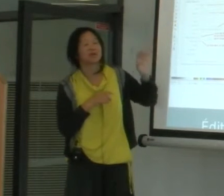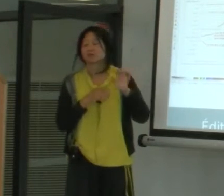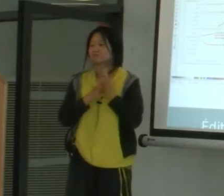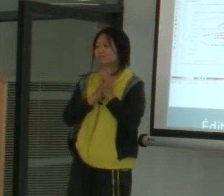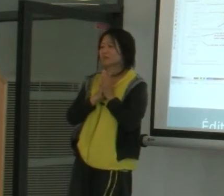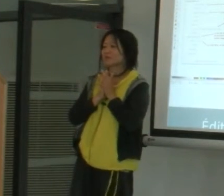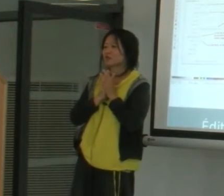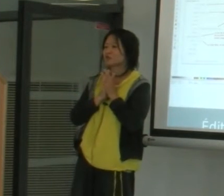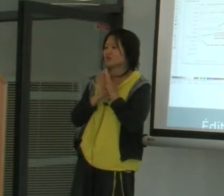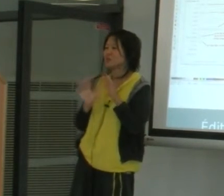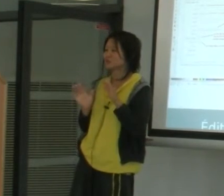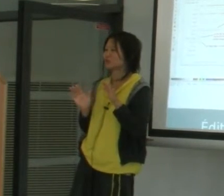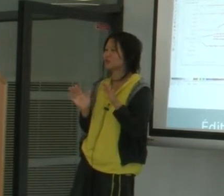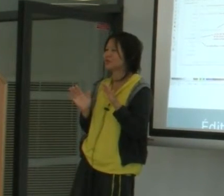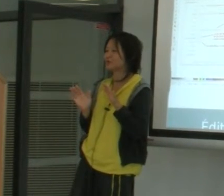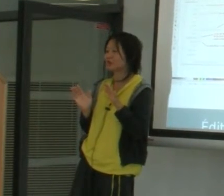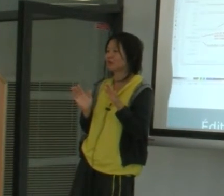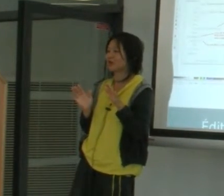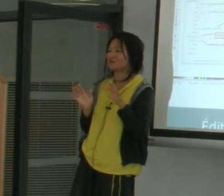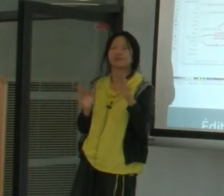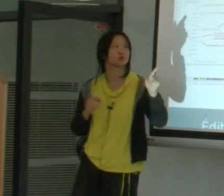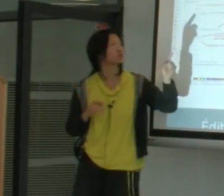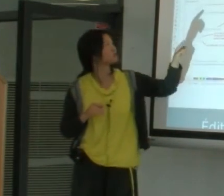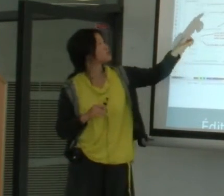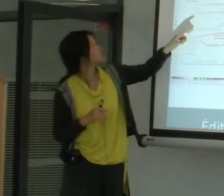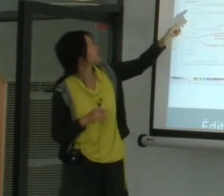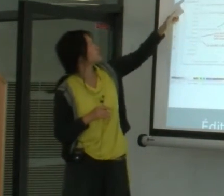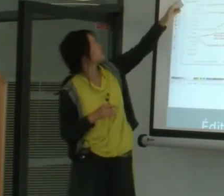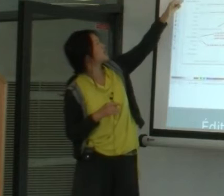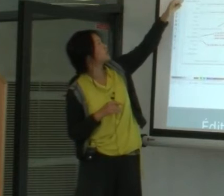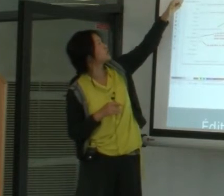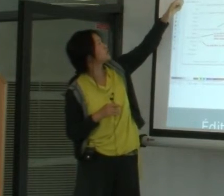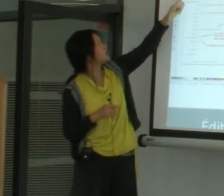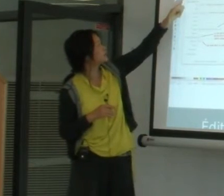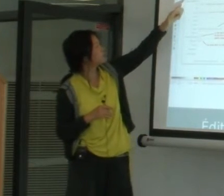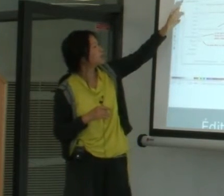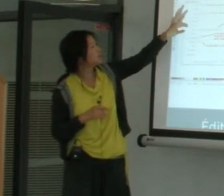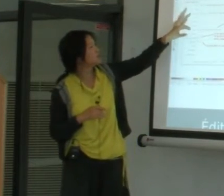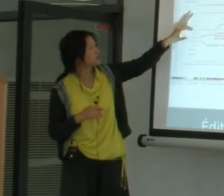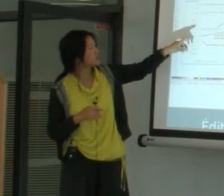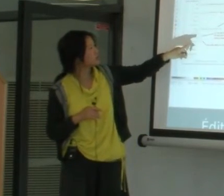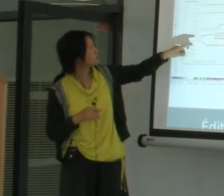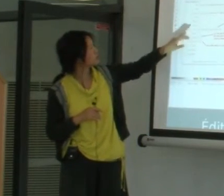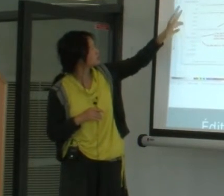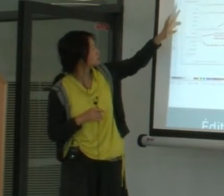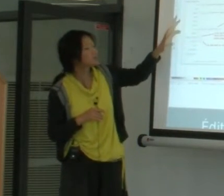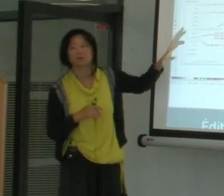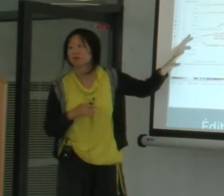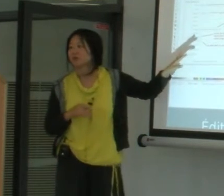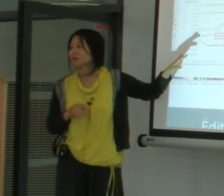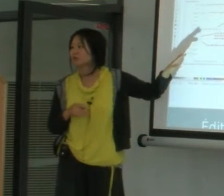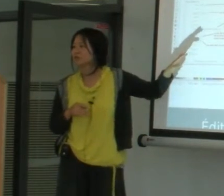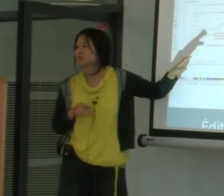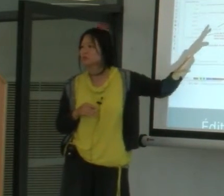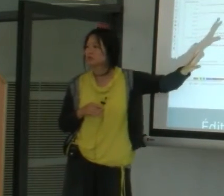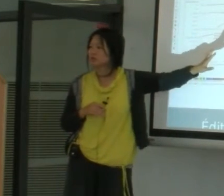fait. Je ne sais pas ce que sont les métadonnées en réalité, donc je vais avoir du mal à traduire, mais en fait,